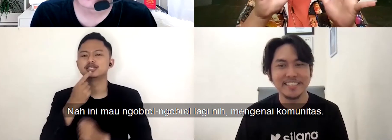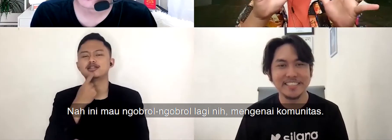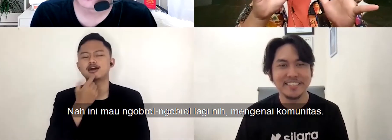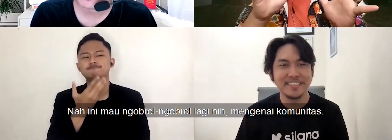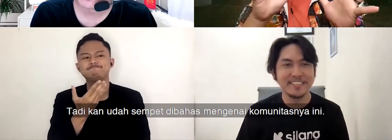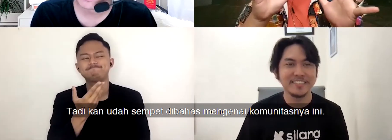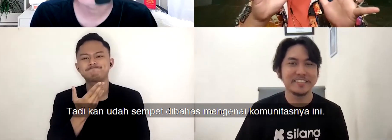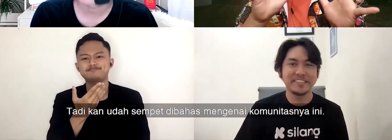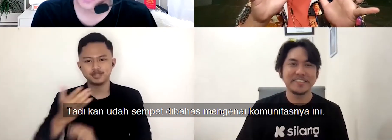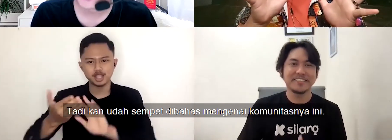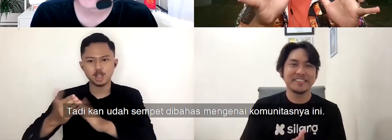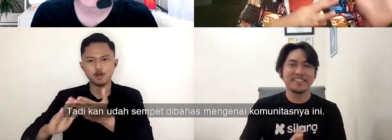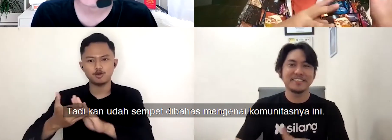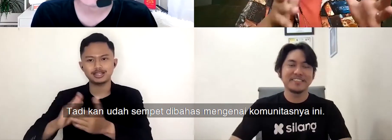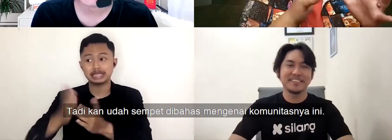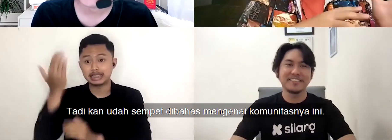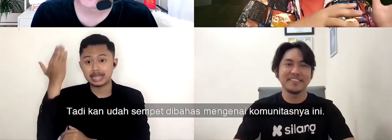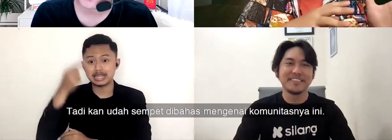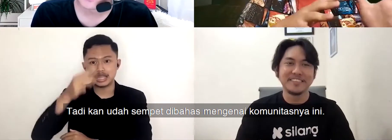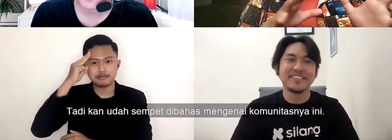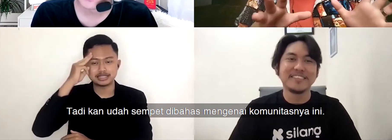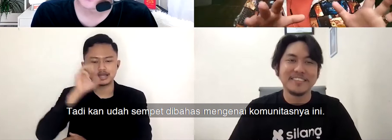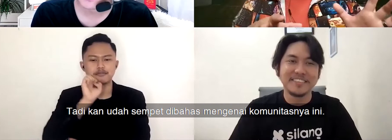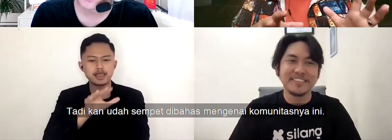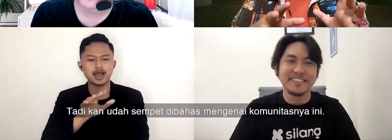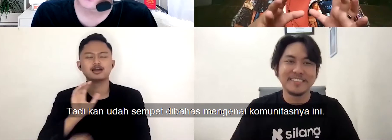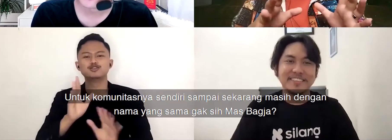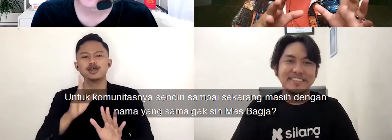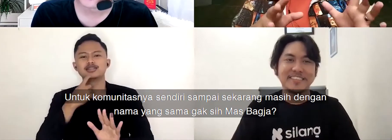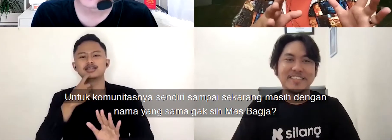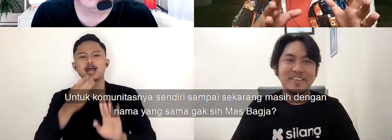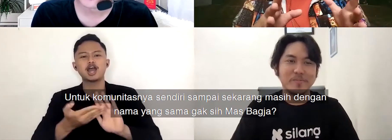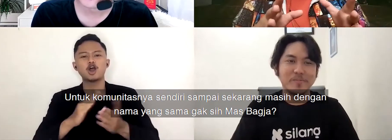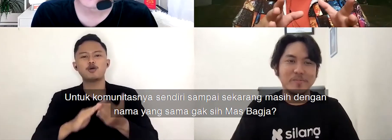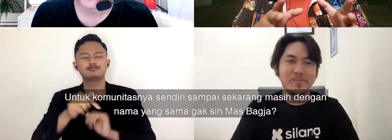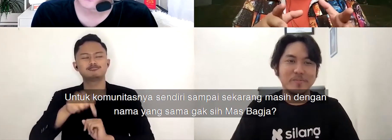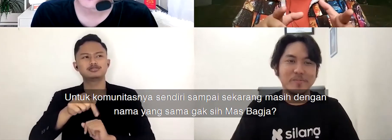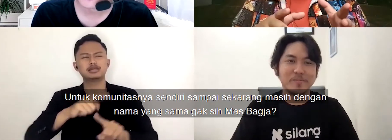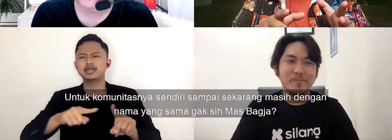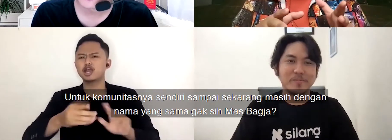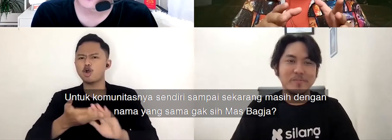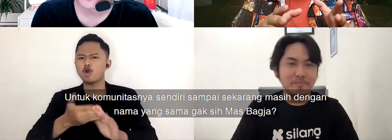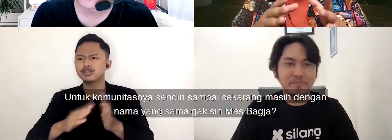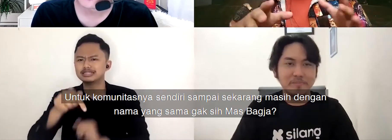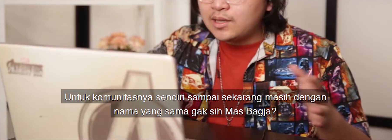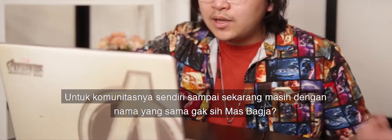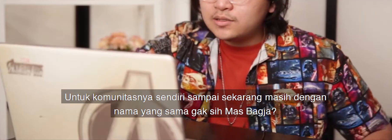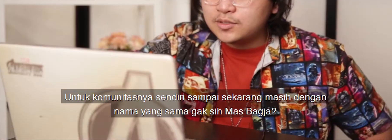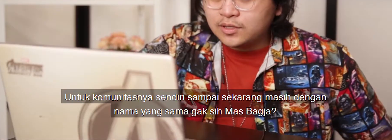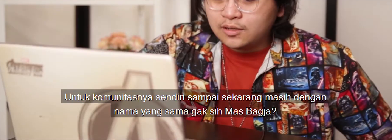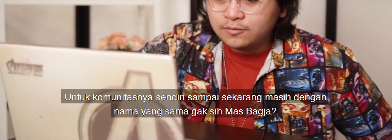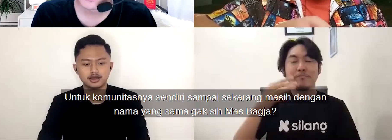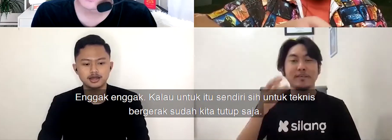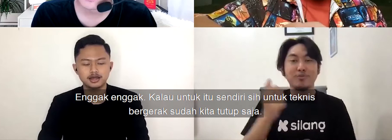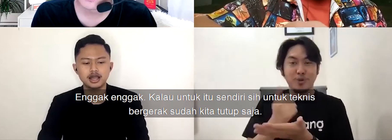komunitas tarikan udah seperti baso yg mengenal komunitas ini untuk komunitas sendiri berarti sekarang masih nama dengan nama yang sama